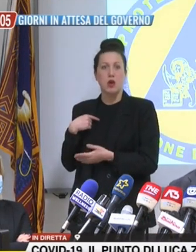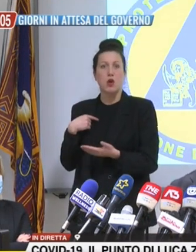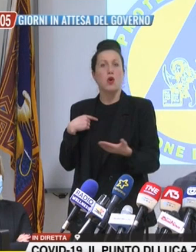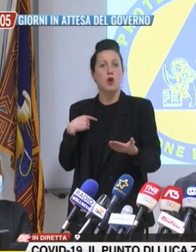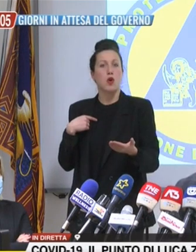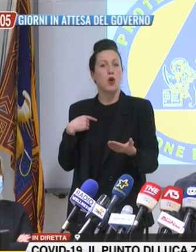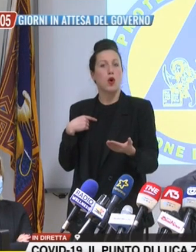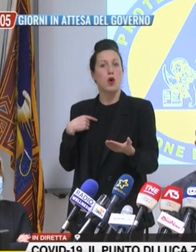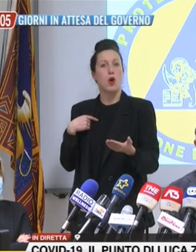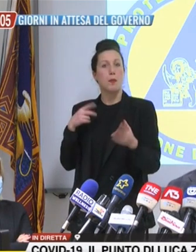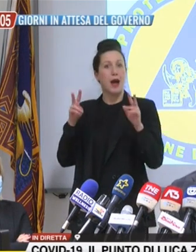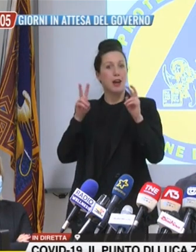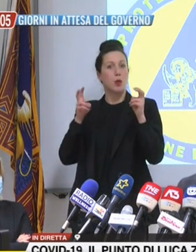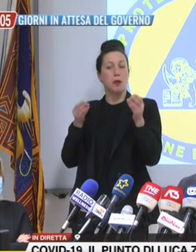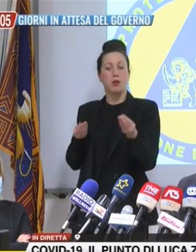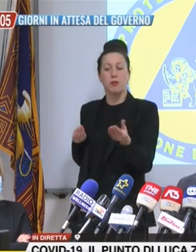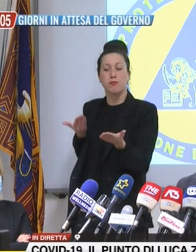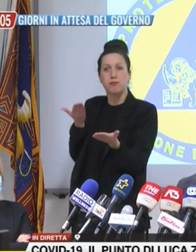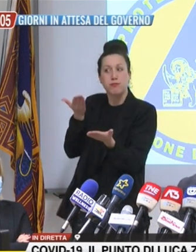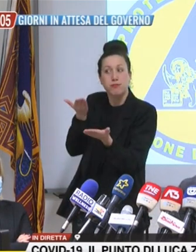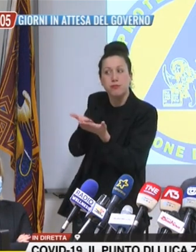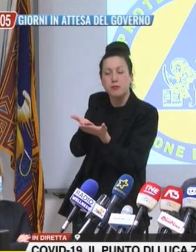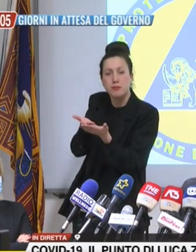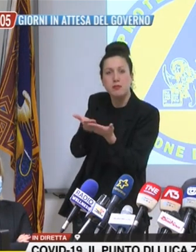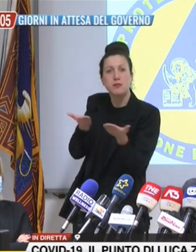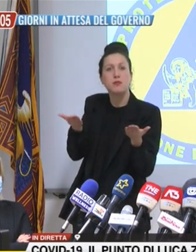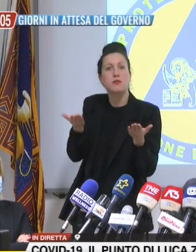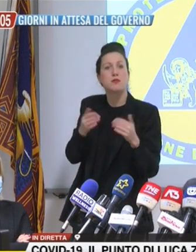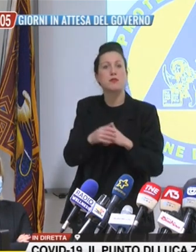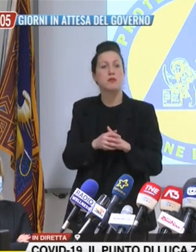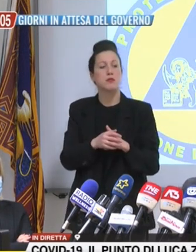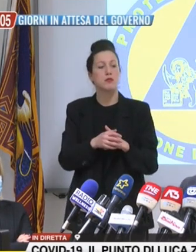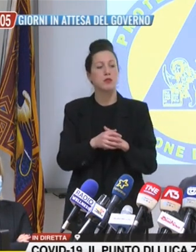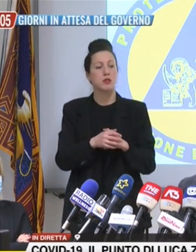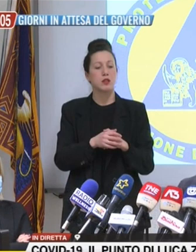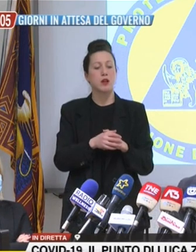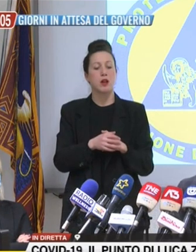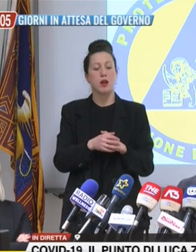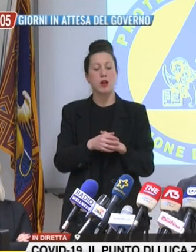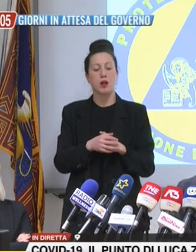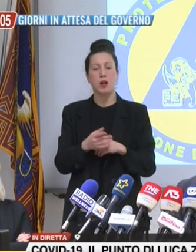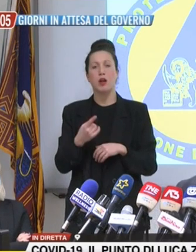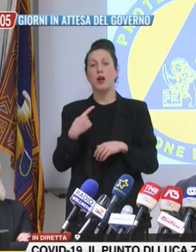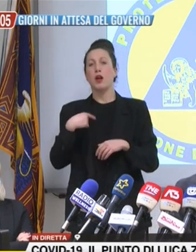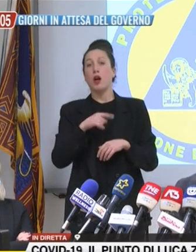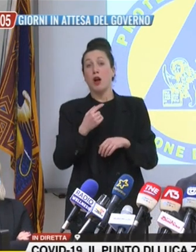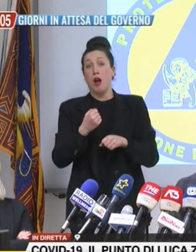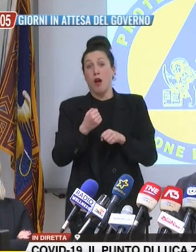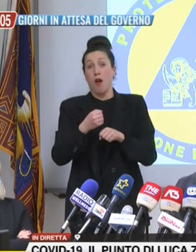che titolo vai a trattare, a comprare? A parte il fatto che c'è un titolo giuridico per poterlo fare. Noi possiamo acquistare